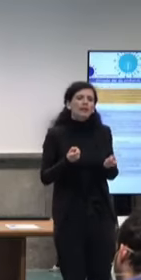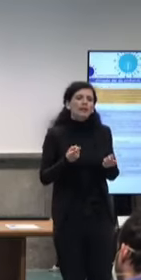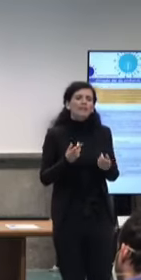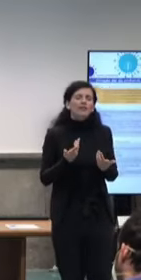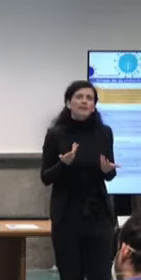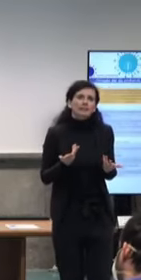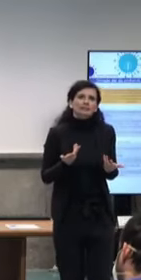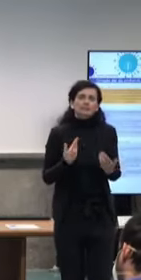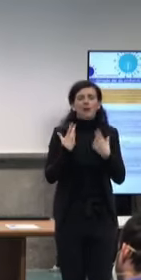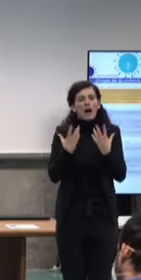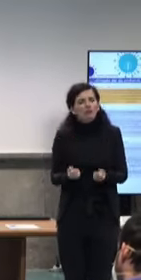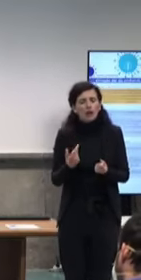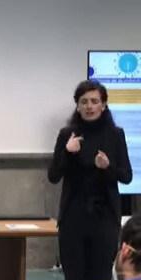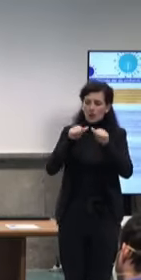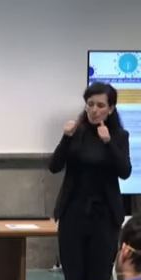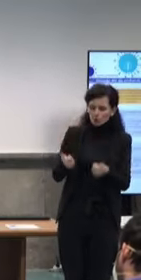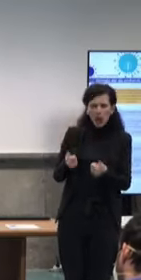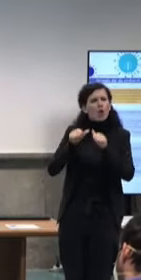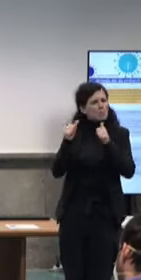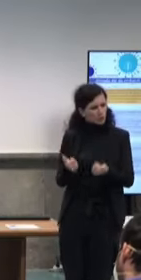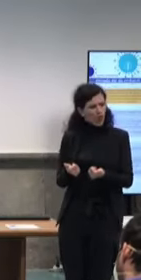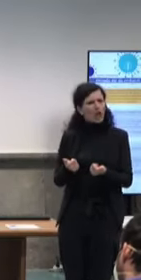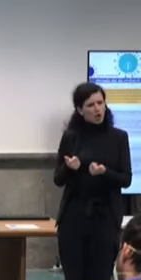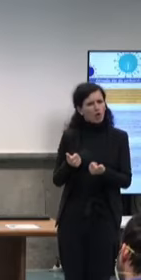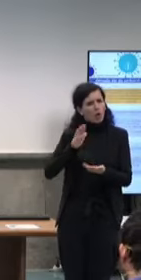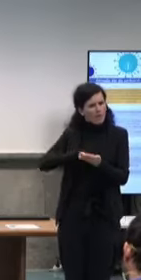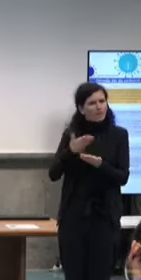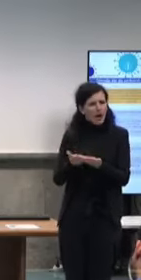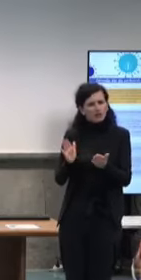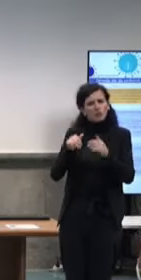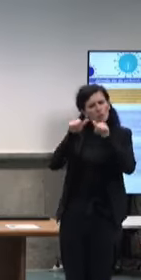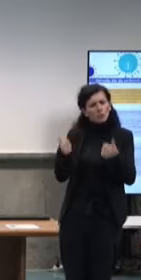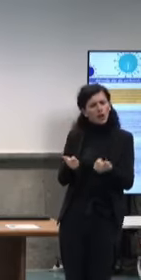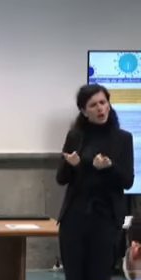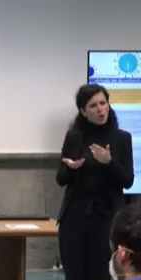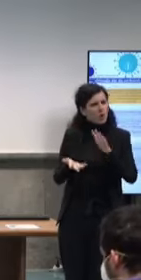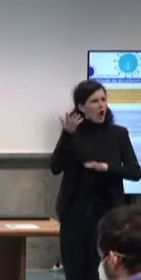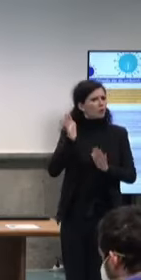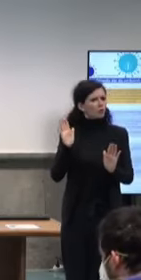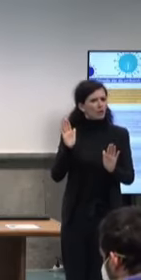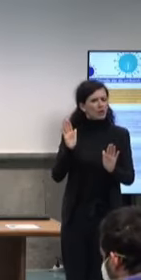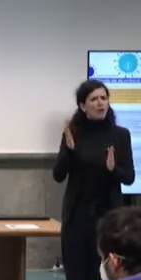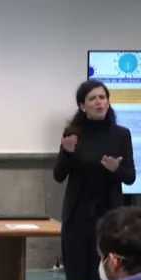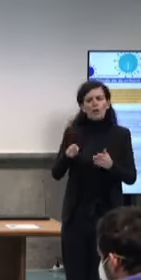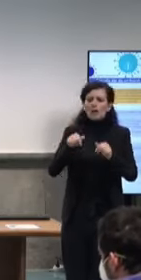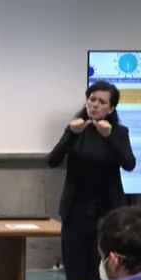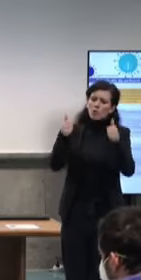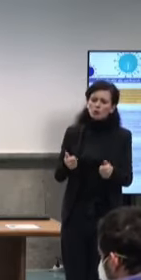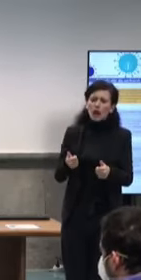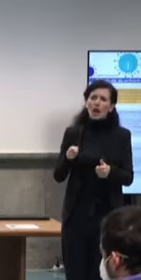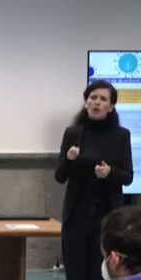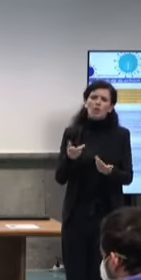molto autorevoli peraltro molto validi però modelli e che partono da